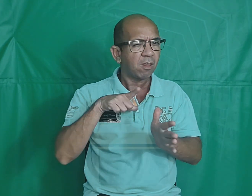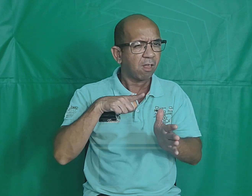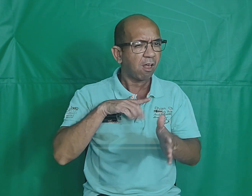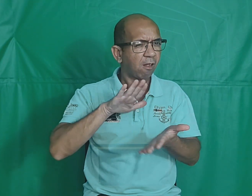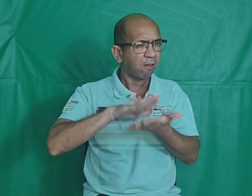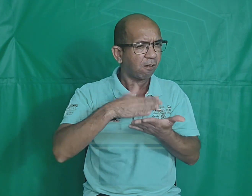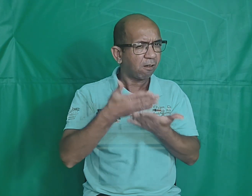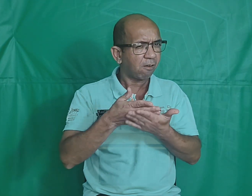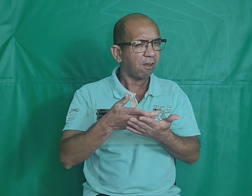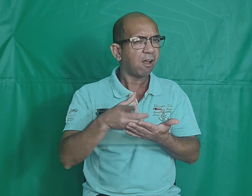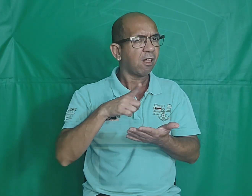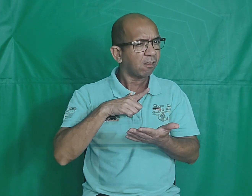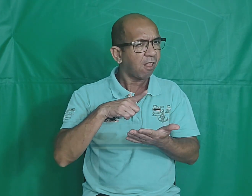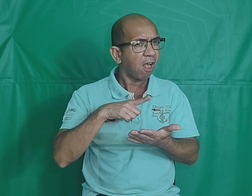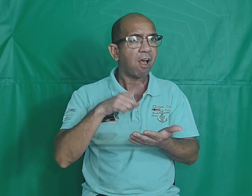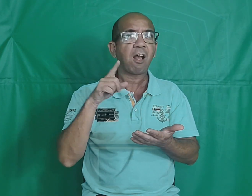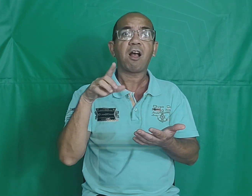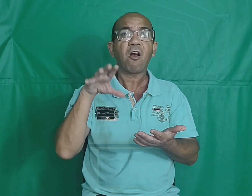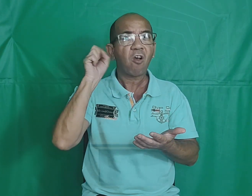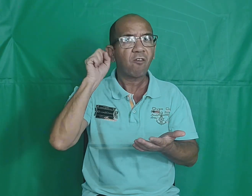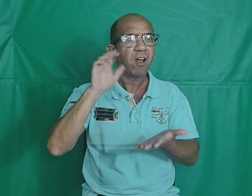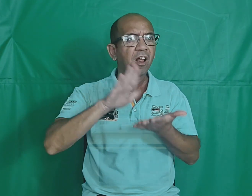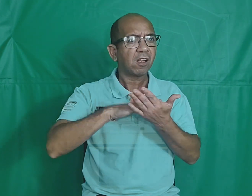surpreendentemente, ele confirmou que sim.